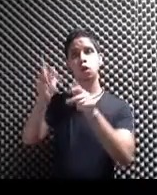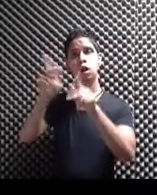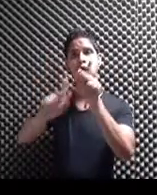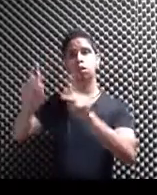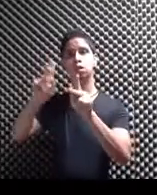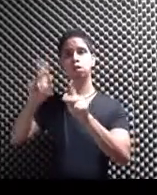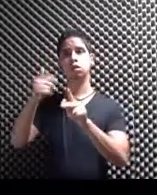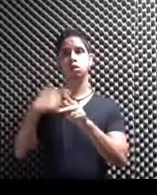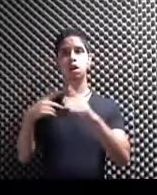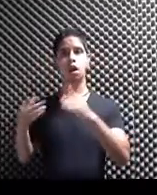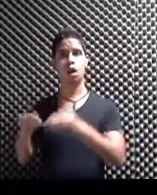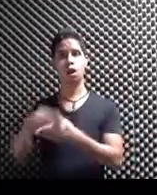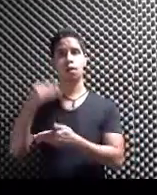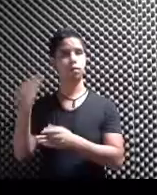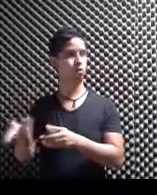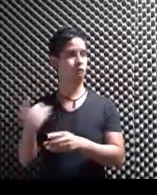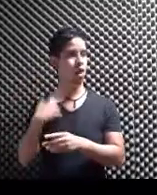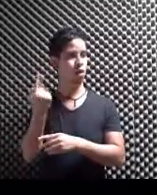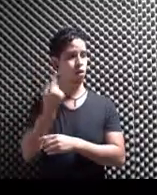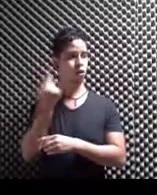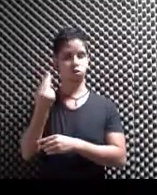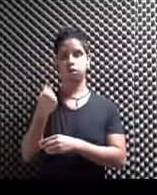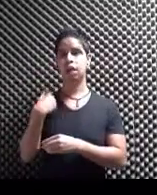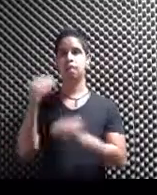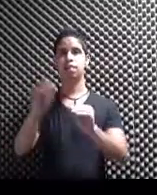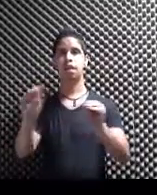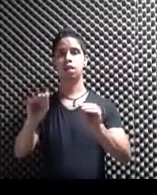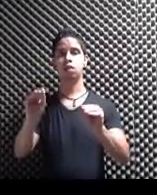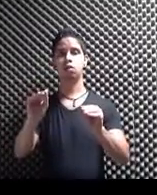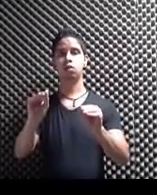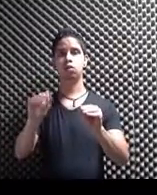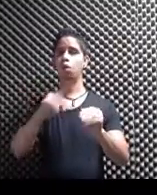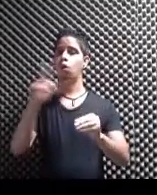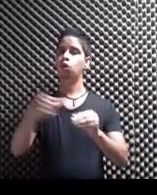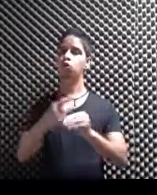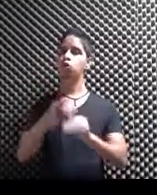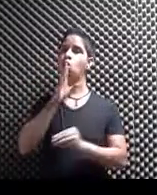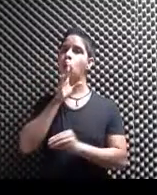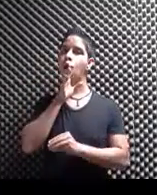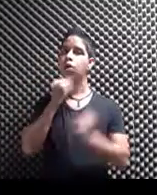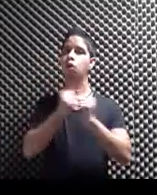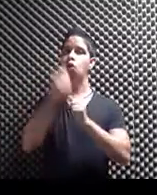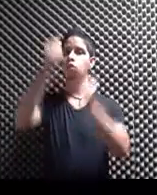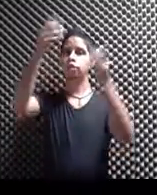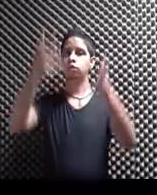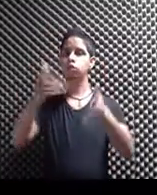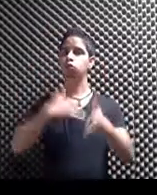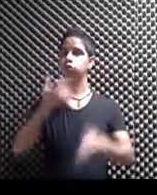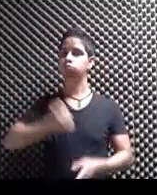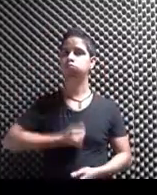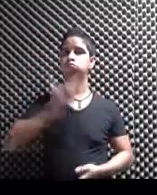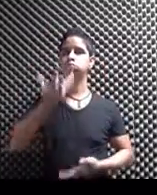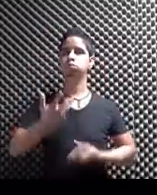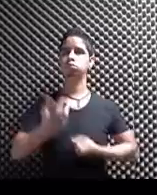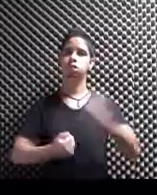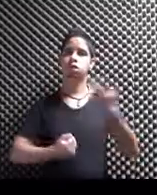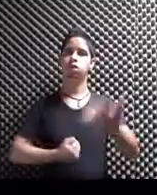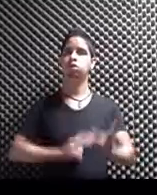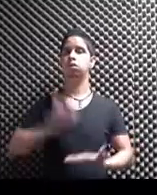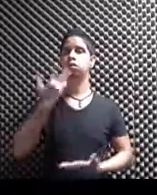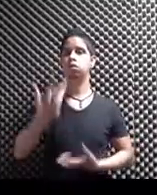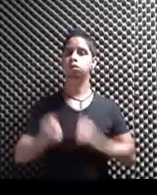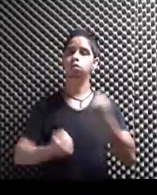causalidad que salió la única que no tiene nada si tú hablas con alguien tú te liberas exacto porque no tiene nada